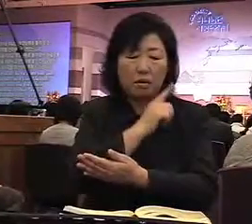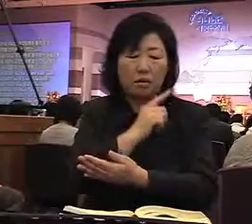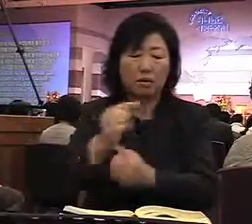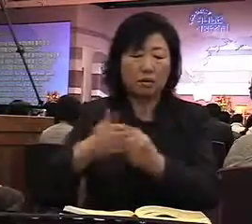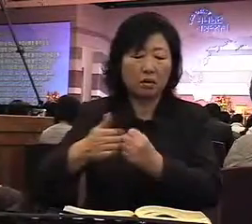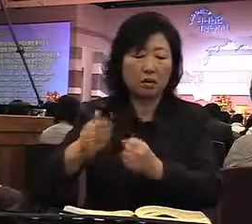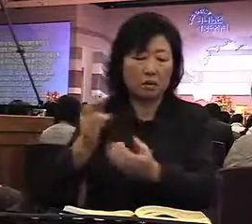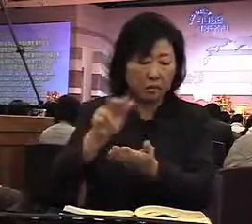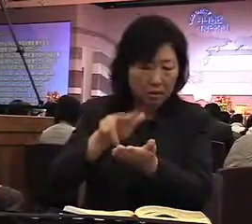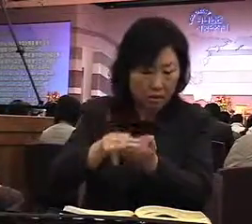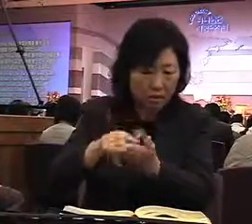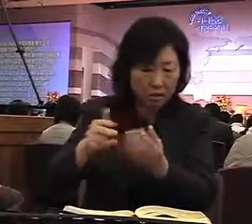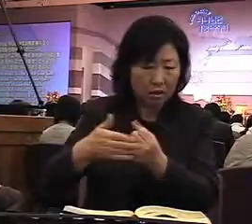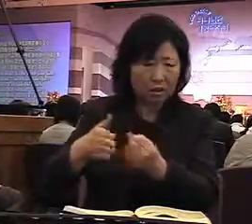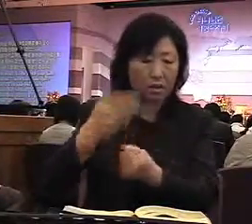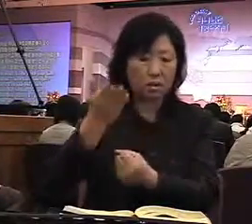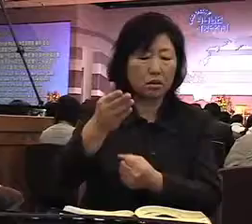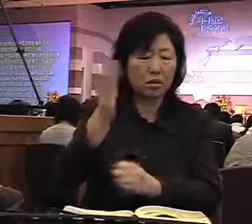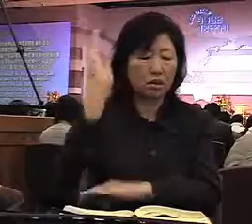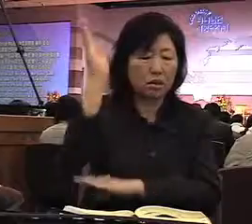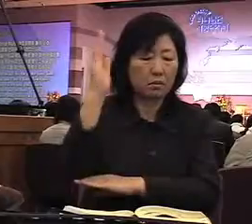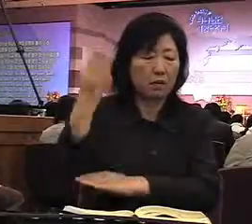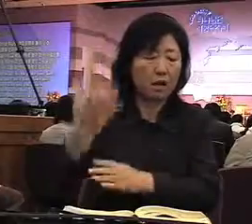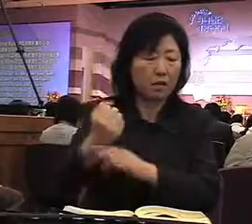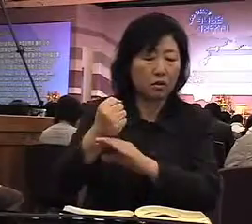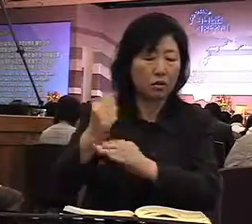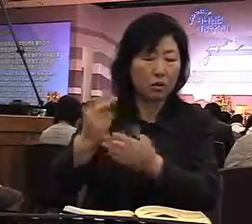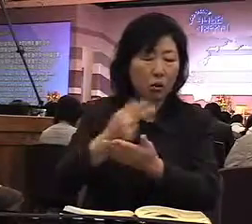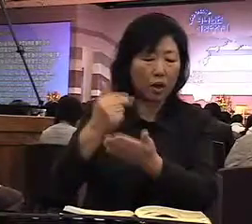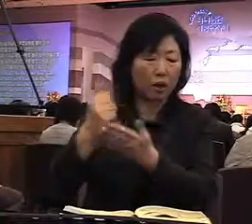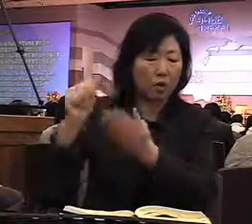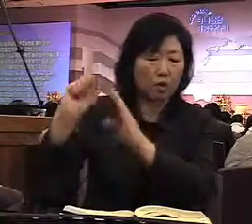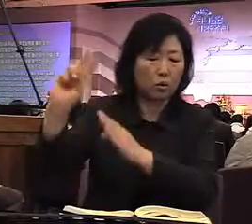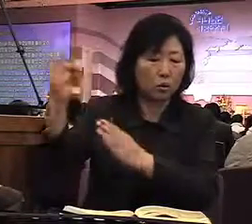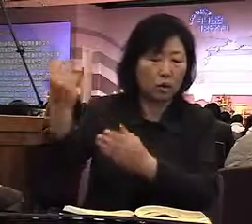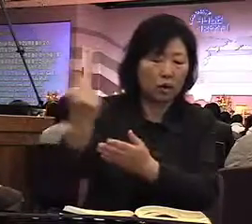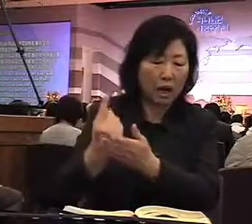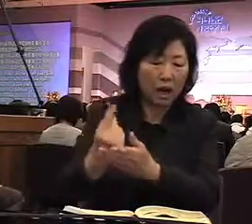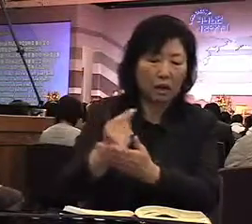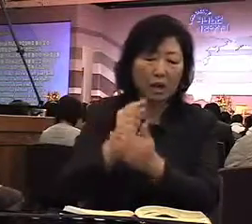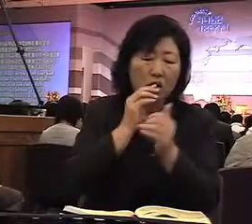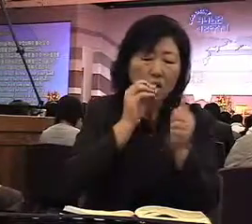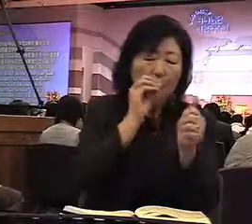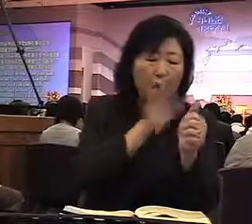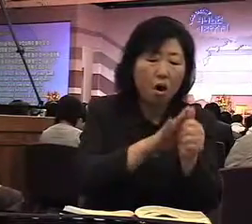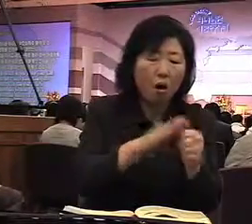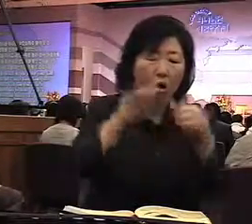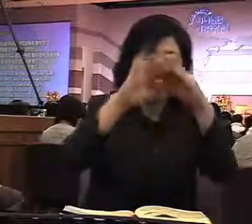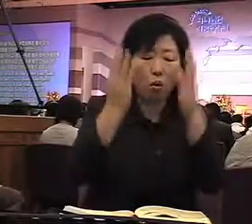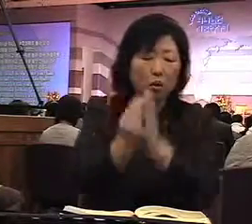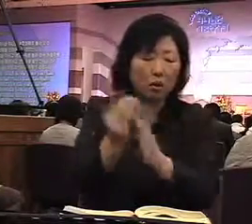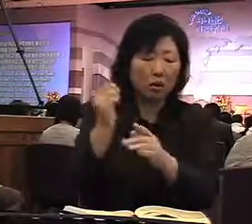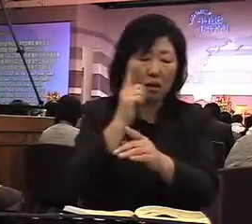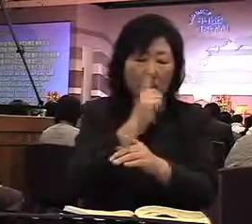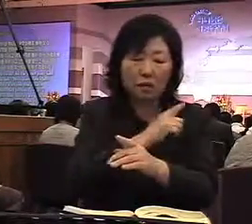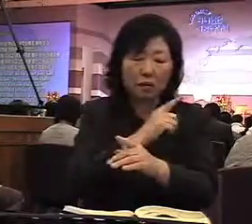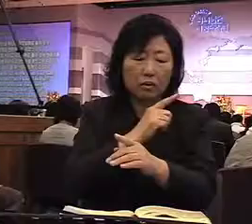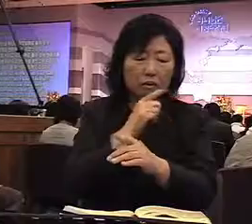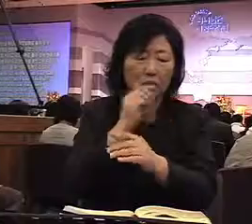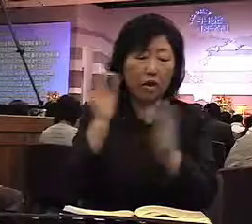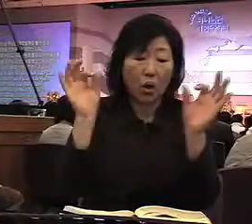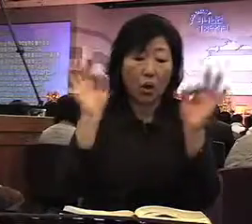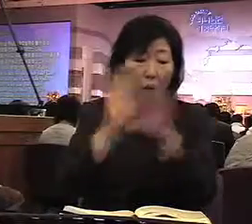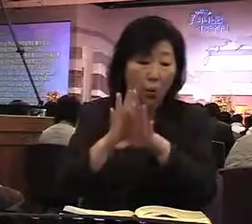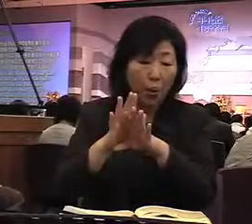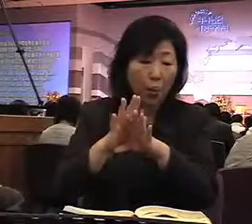인하여 엎드려졌느니라. 너는 말씀을 가지고 여호와께로 돌아와서 말이기를 모든 불을